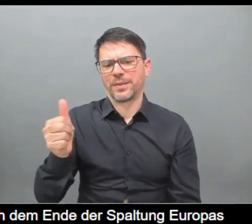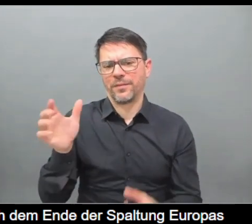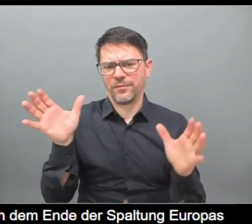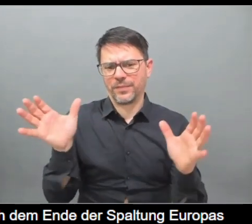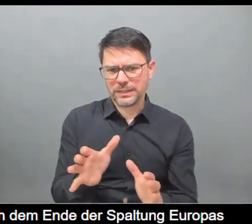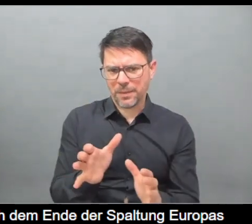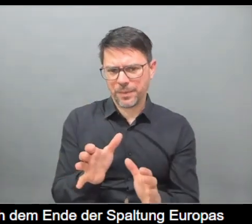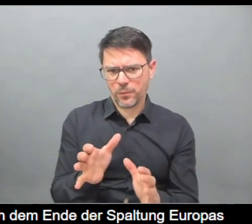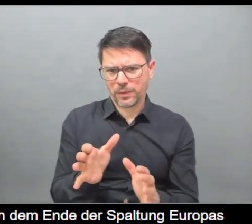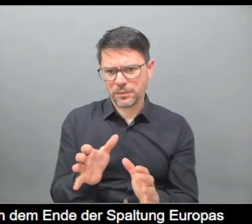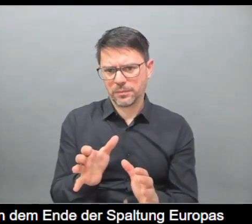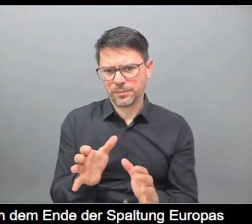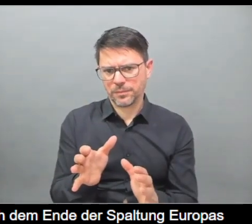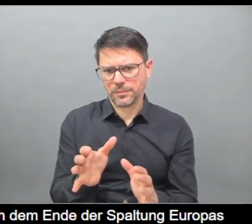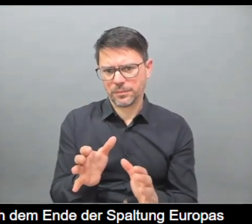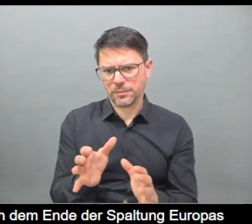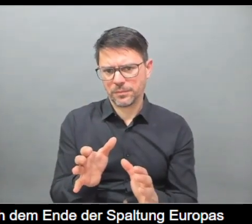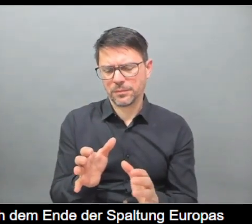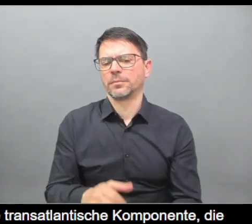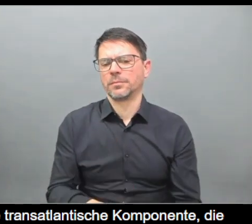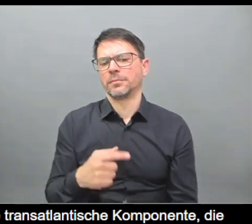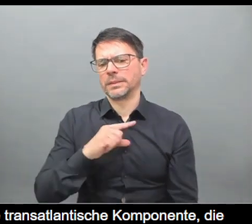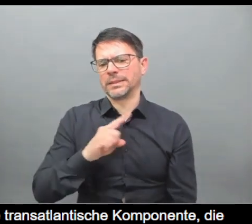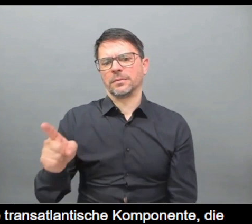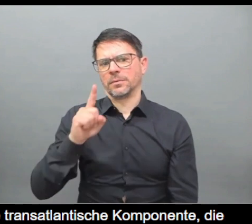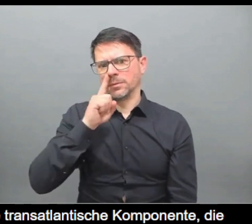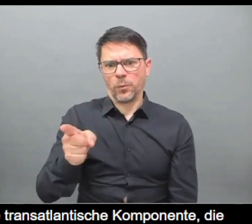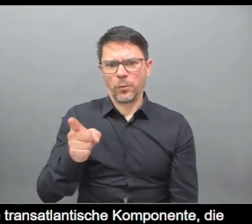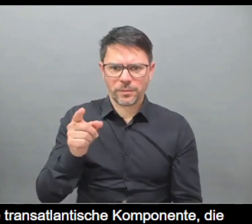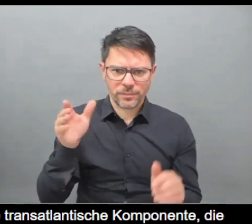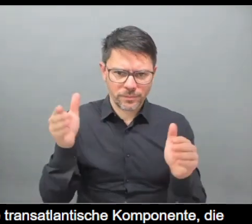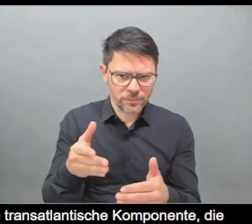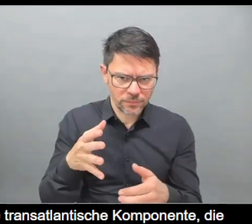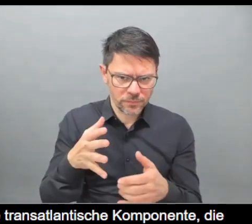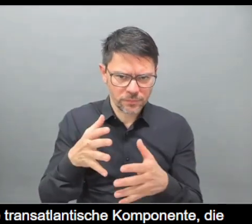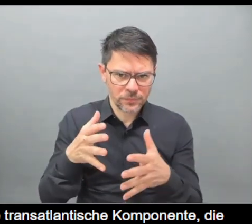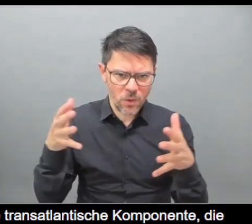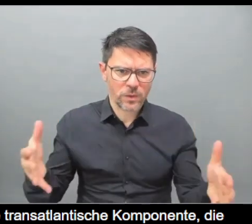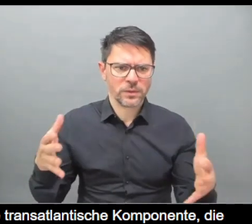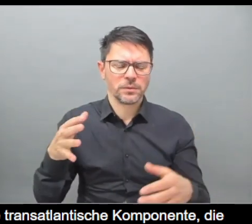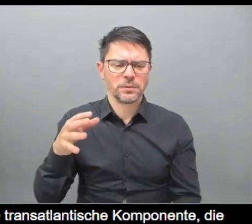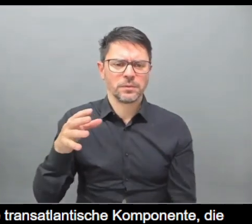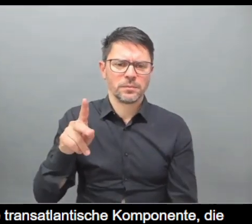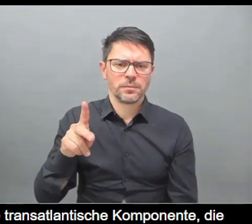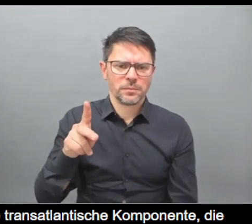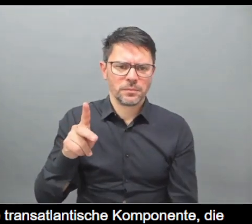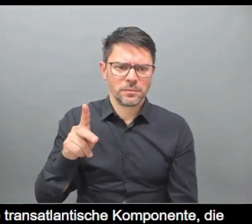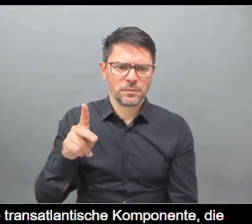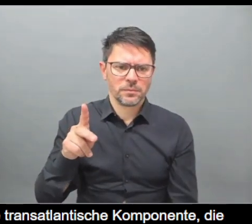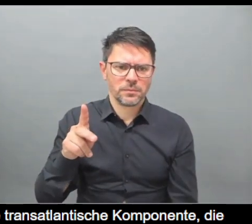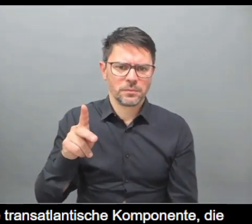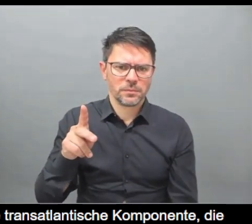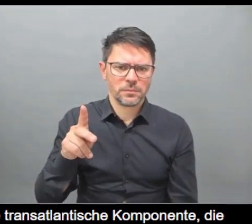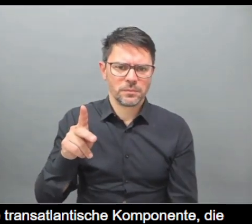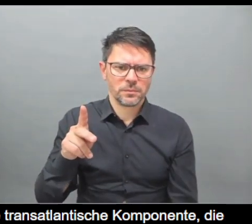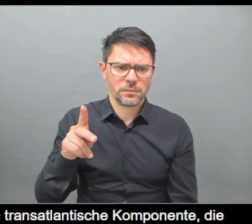großen Panels, wo sozusagen Podium und Publikum miteinander sprechen, sondern vor allem die häufiger sehr vertraulichen Bilateralgespräche,